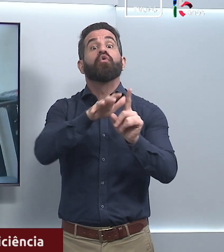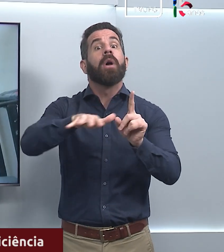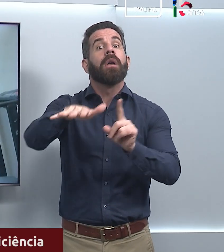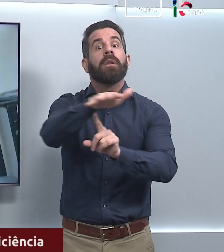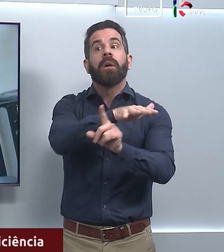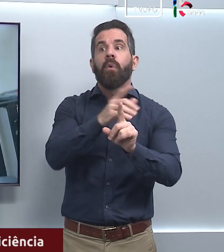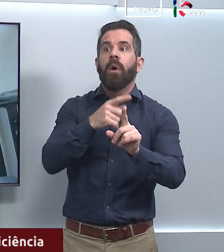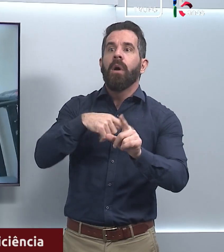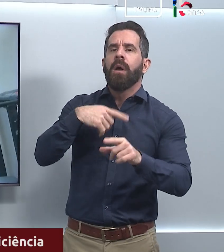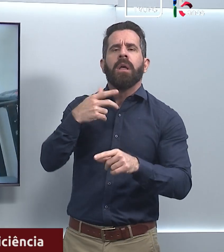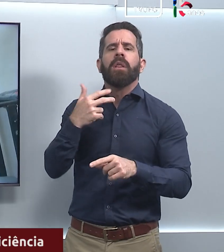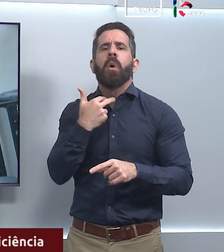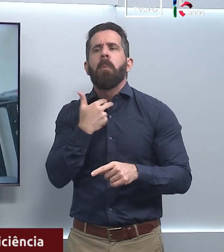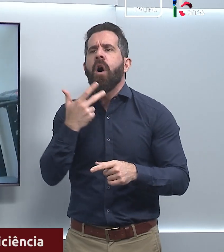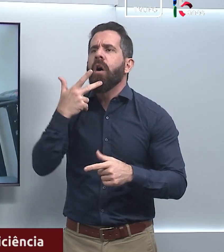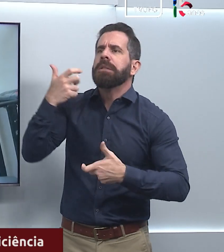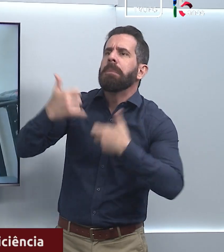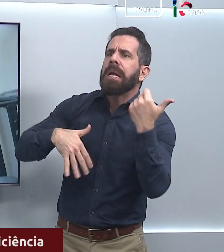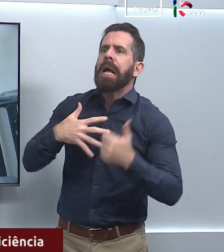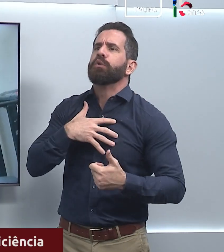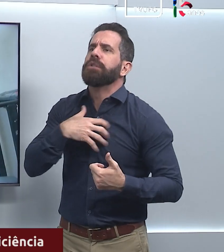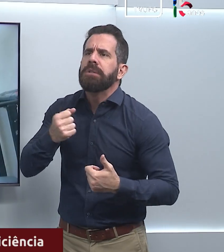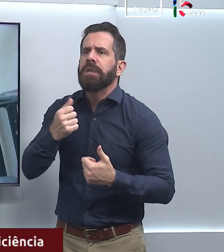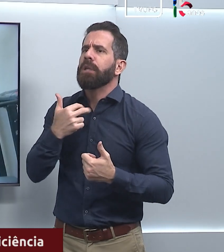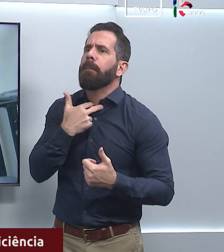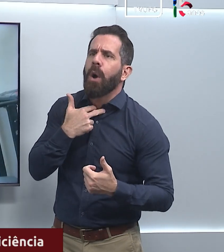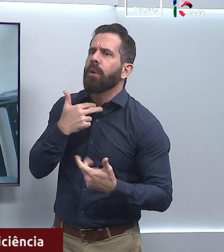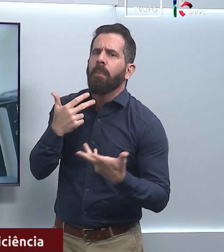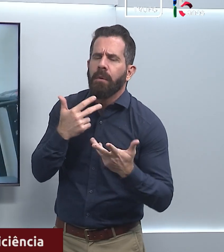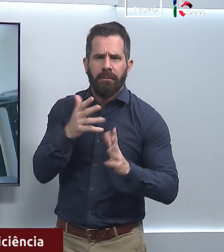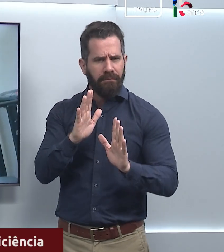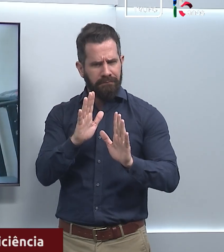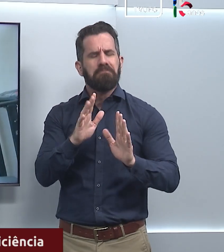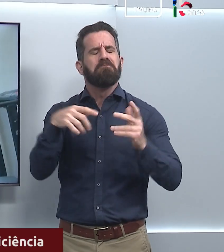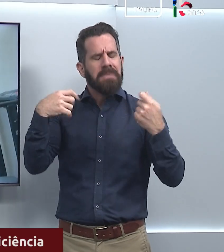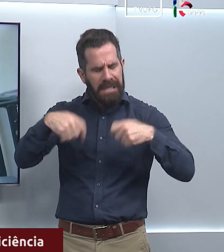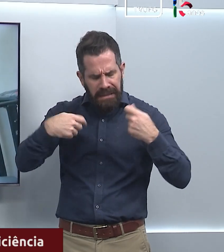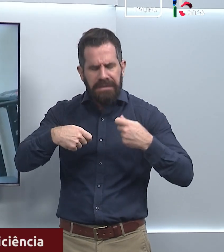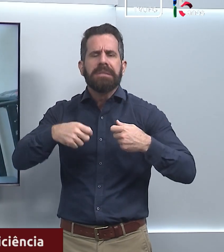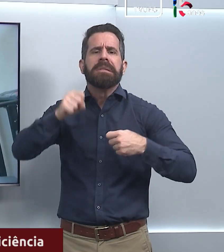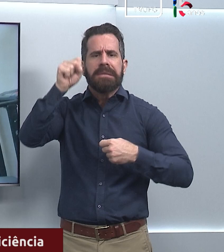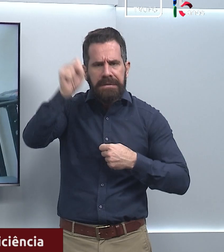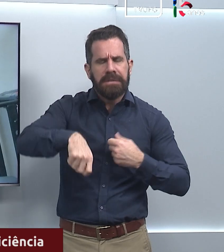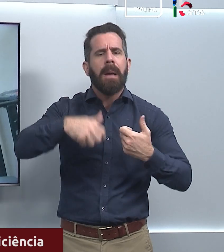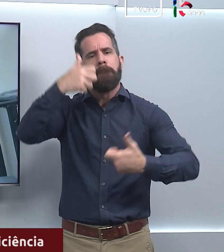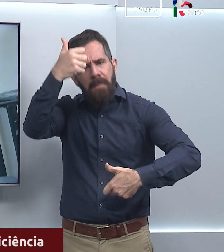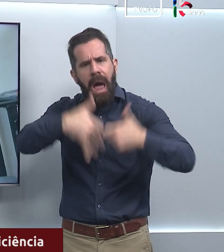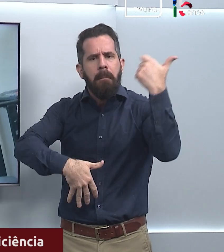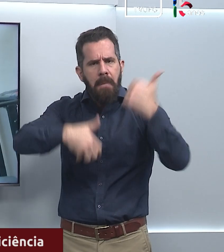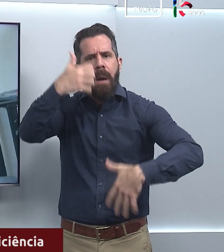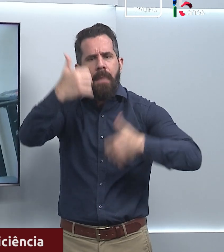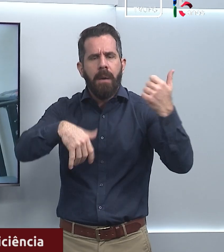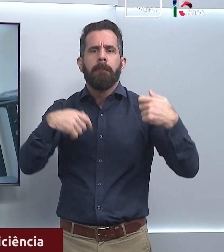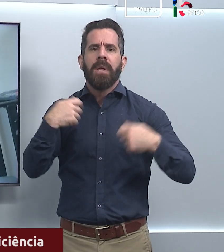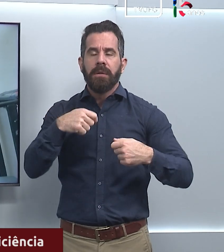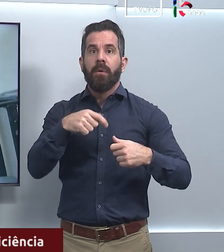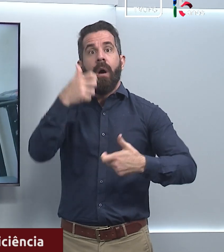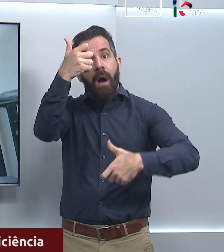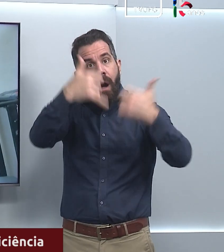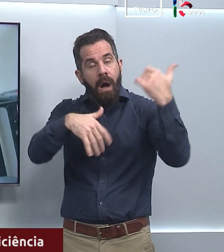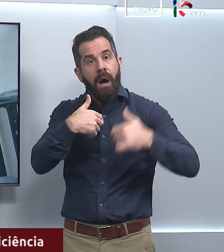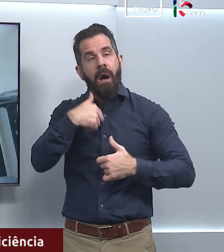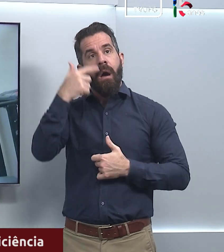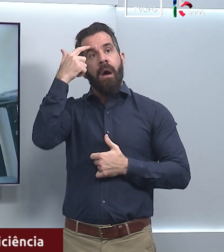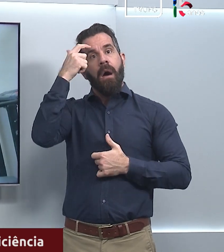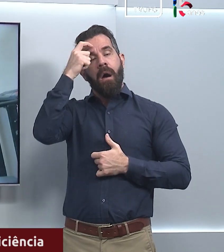não pode falar. Não, nós temos que falar, porque a palavra é tudo. Então, nós vivemos de palavra, nos reformamos, nos transformamos